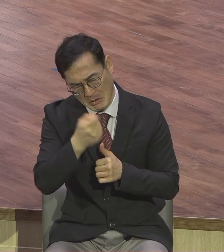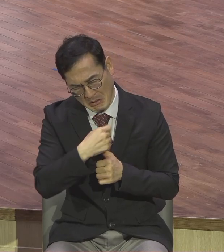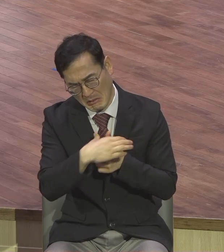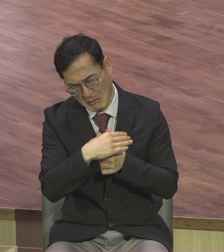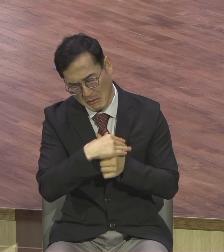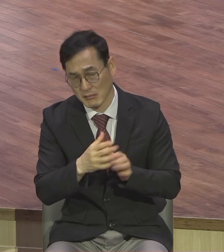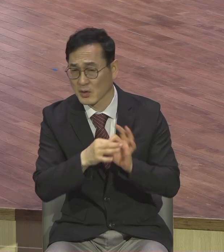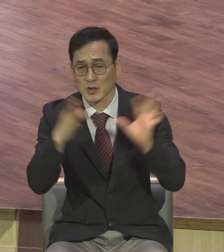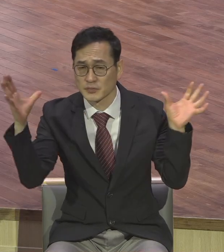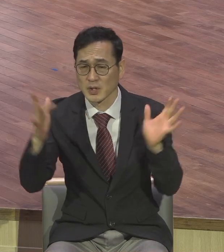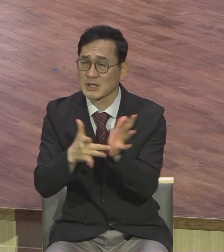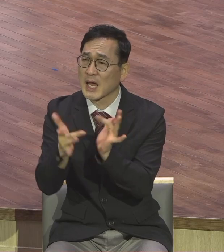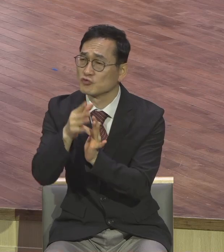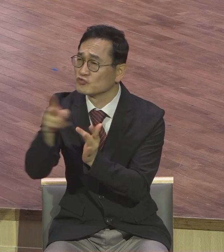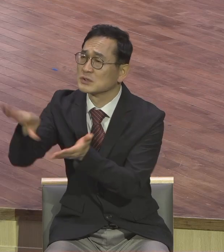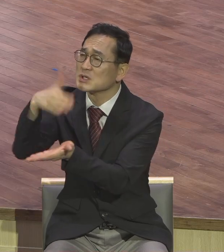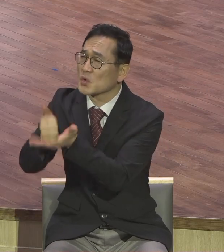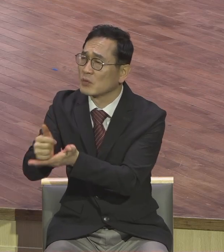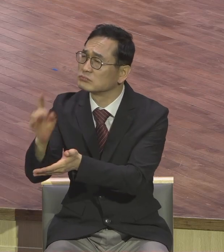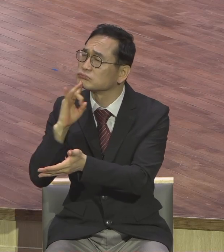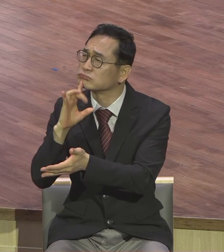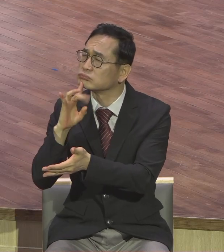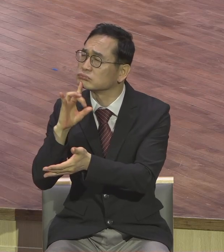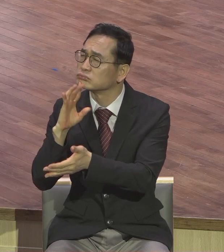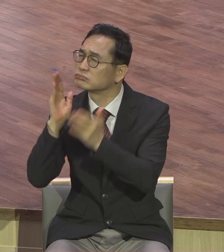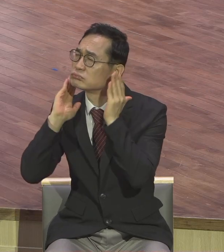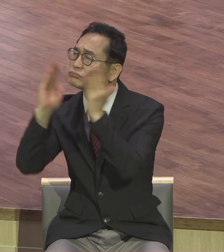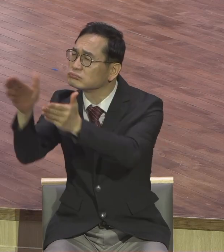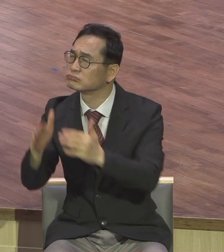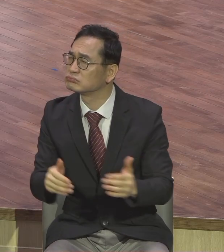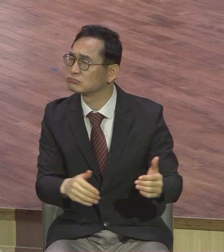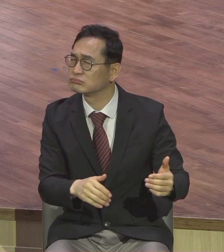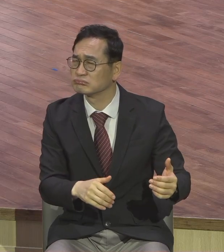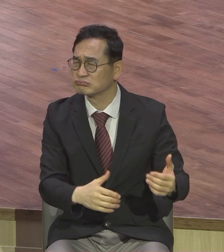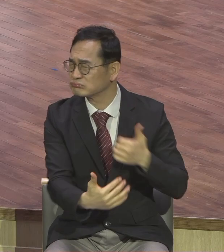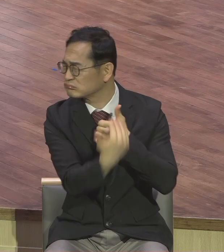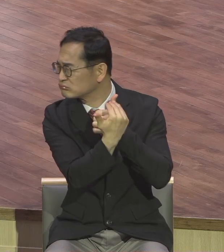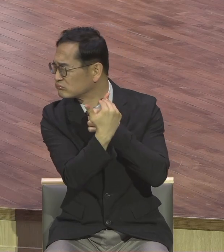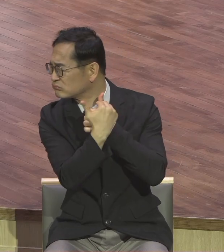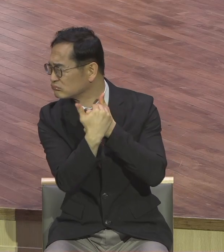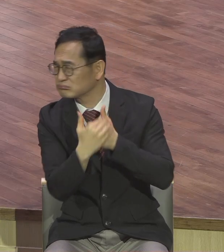때문에. 완전히 다르거든요. 완전히 달라.